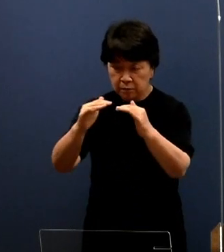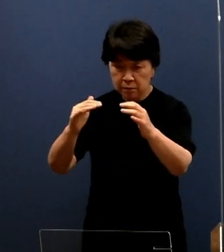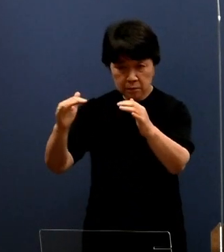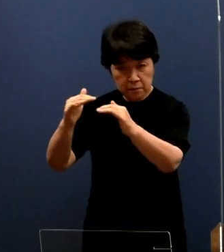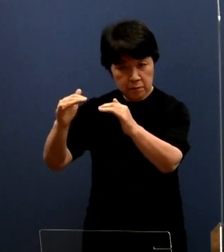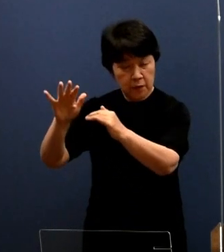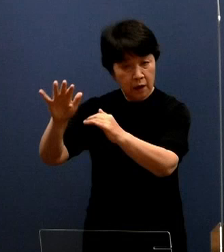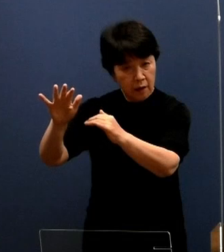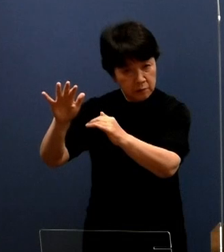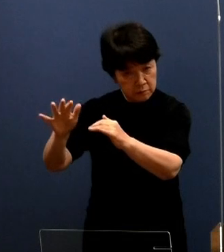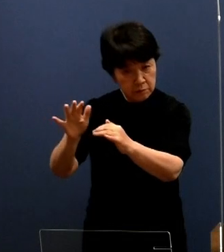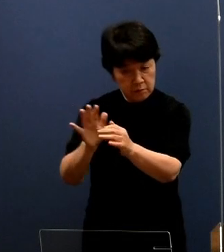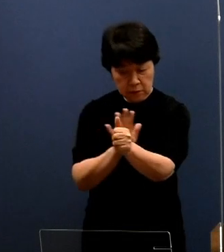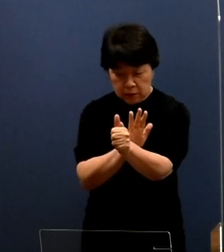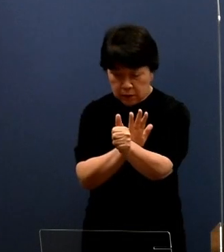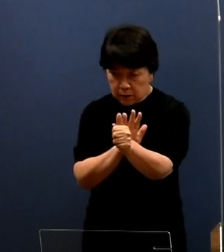まあ、